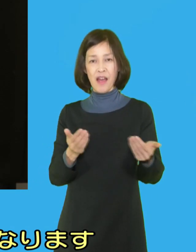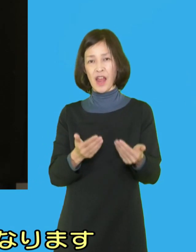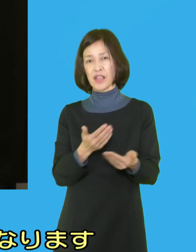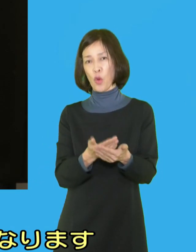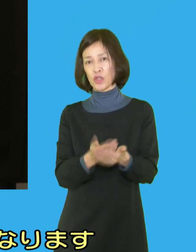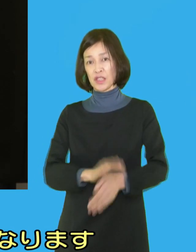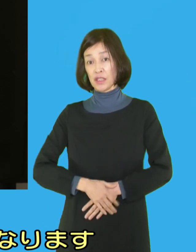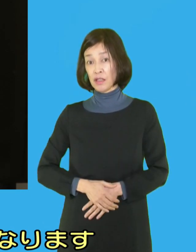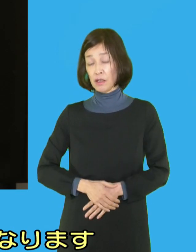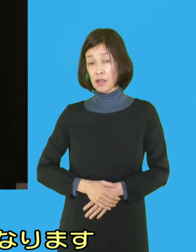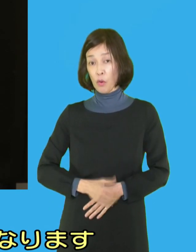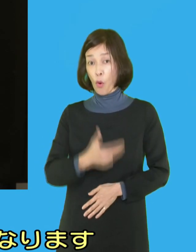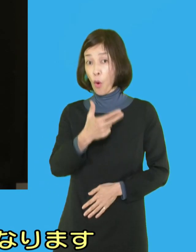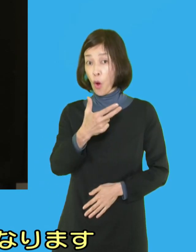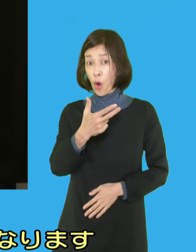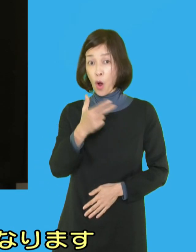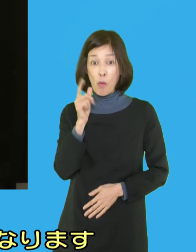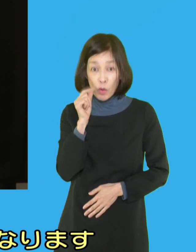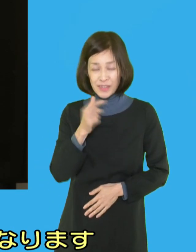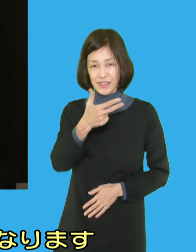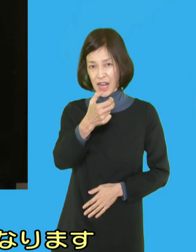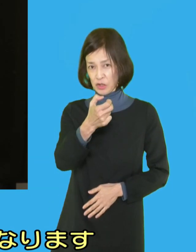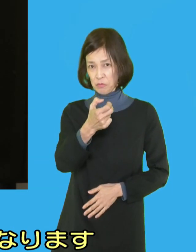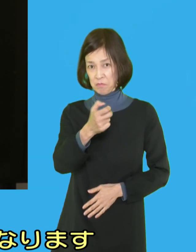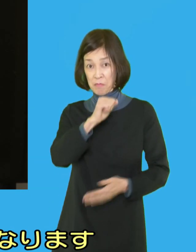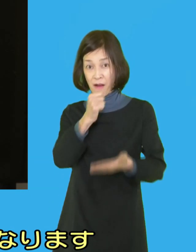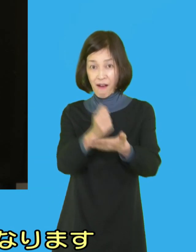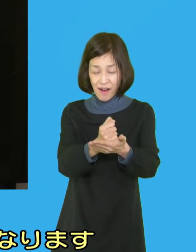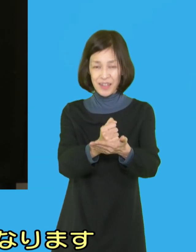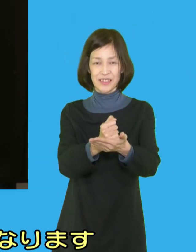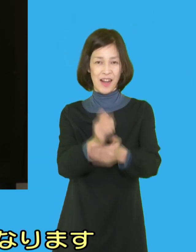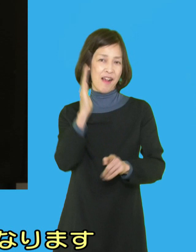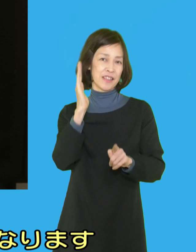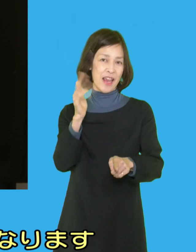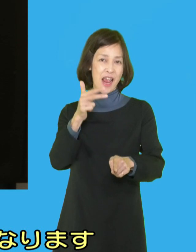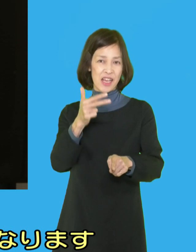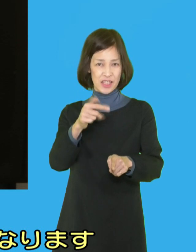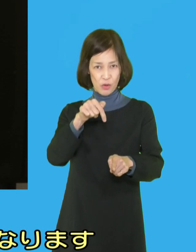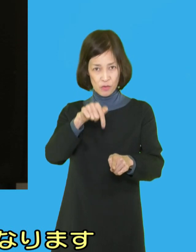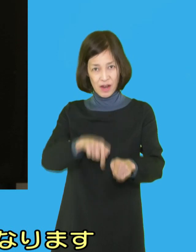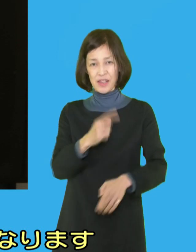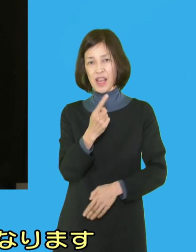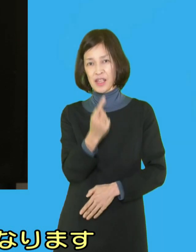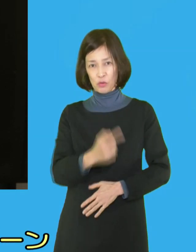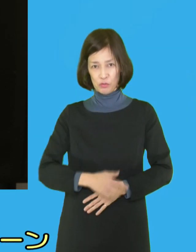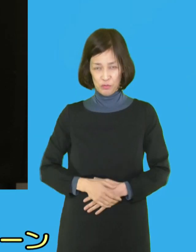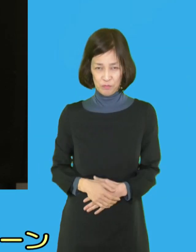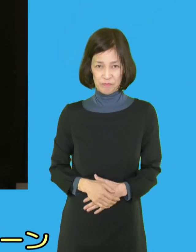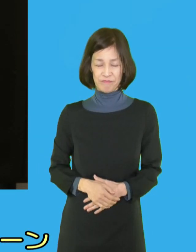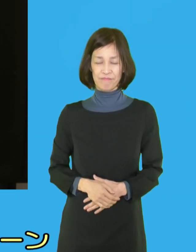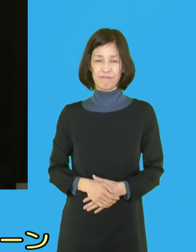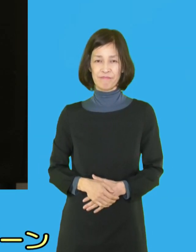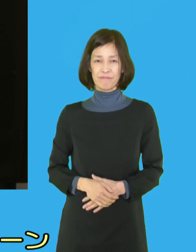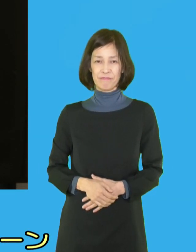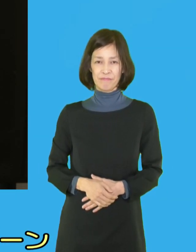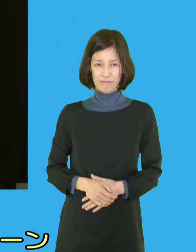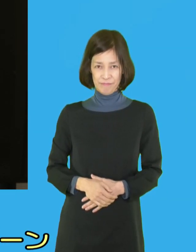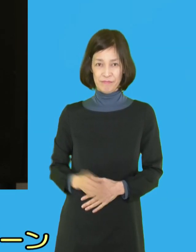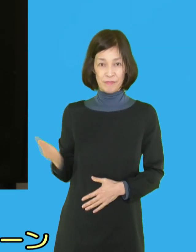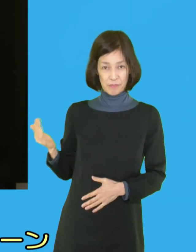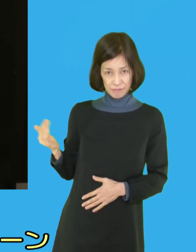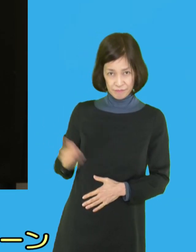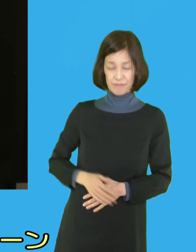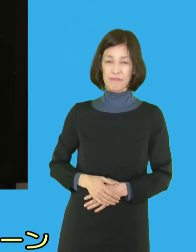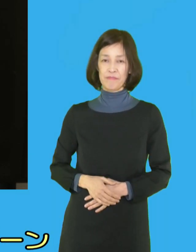も70歳までということになりましたら、政令市では唯一の取り組みということになります。もう一つ右側のキャリアリ